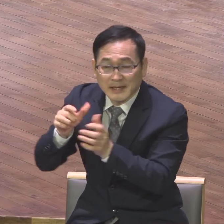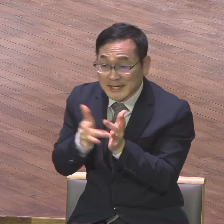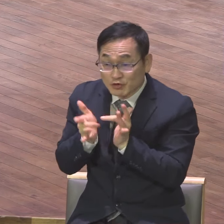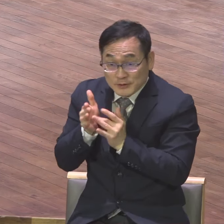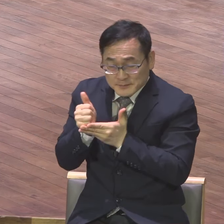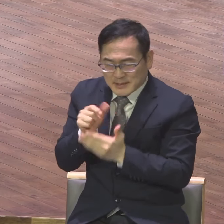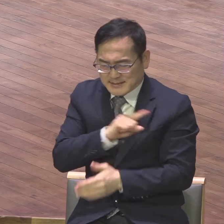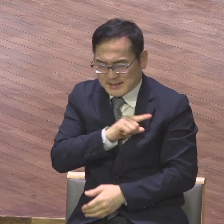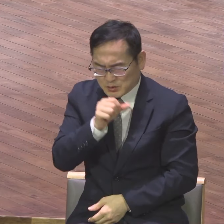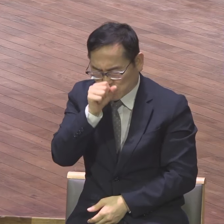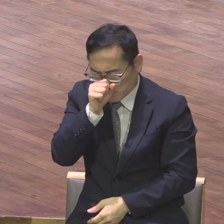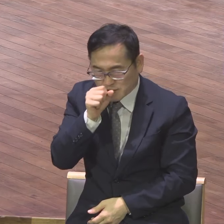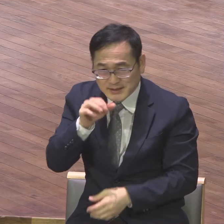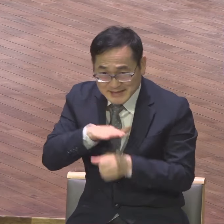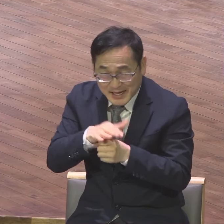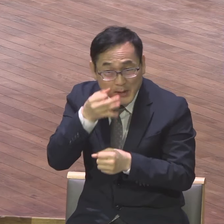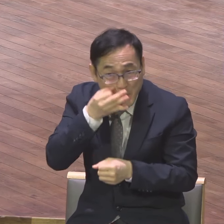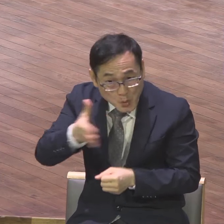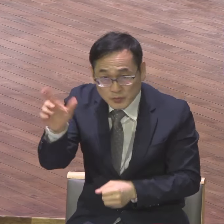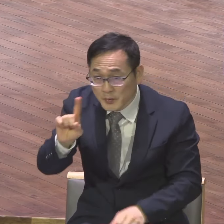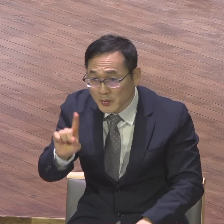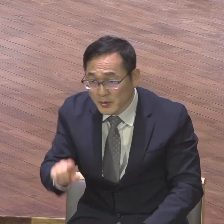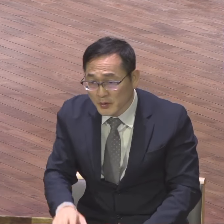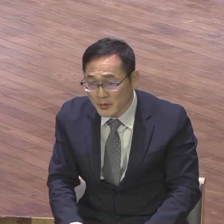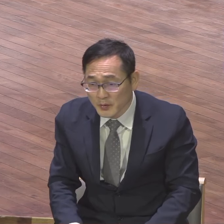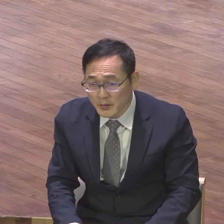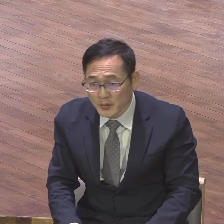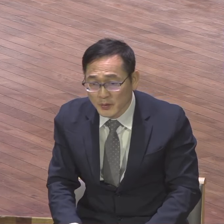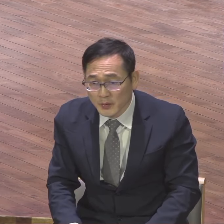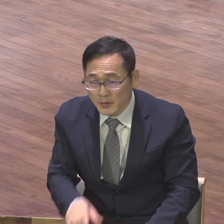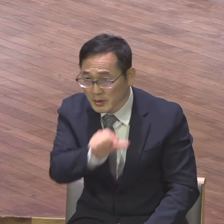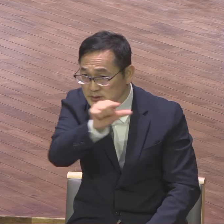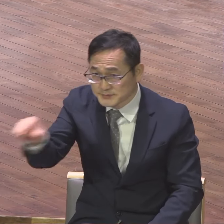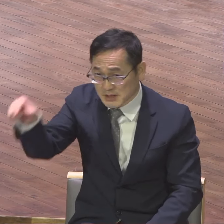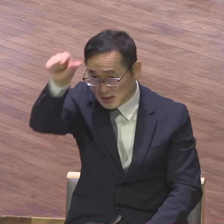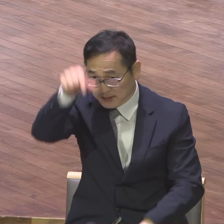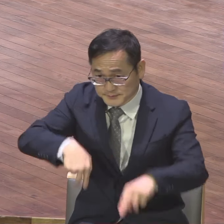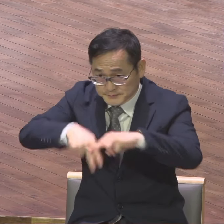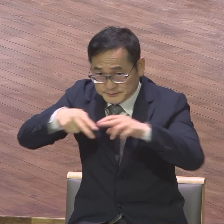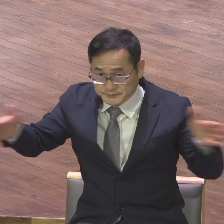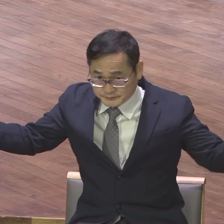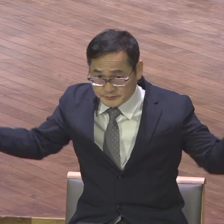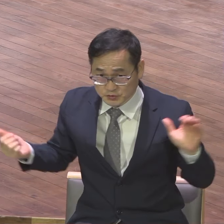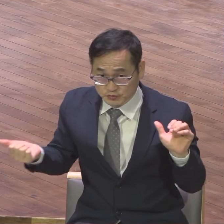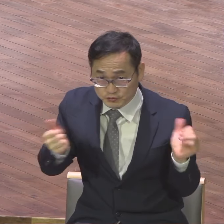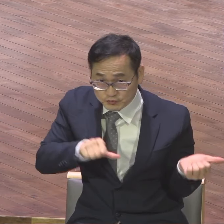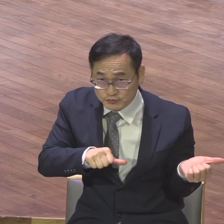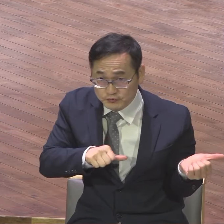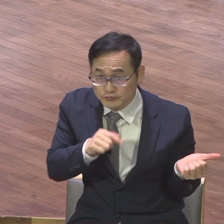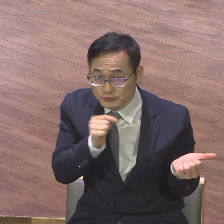뭐예요? 예수님 보여 최고 사랑의 모습, 십자가로 대변하잖아요. 십자가.